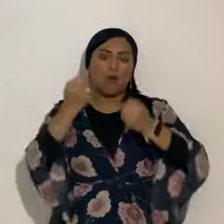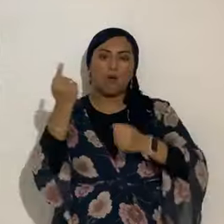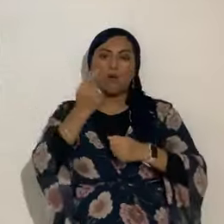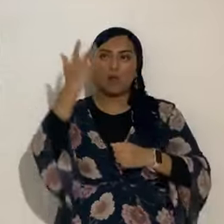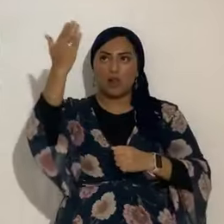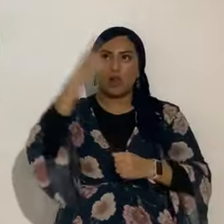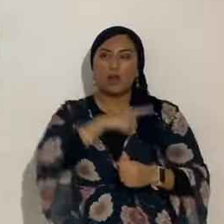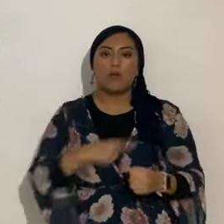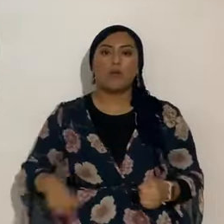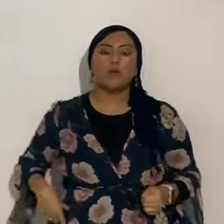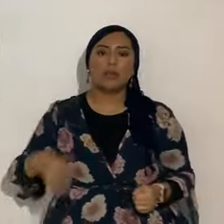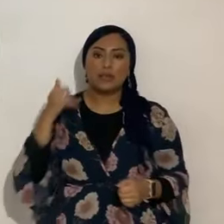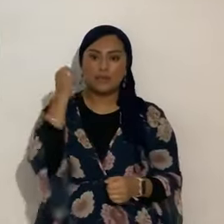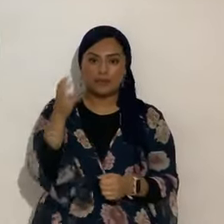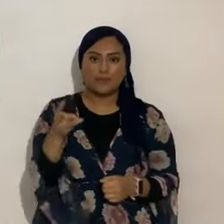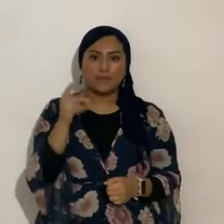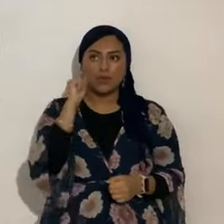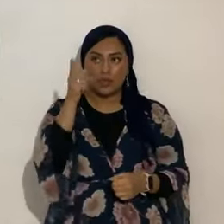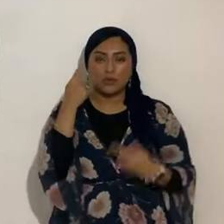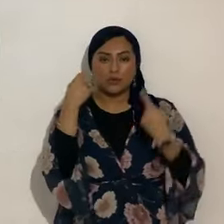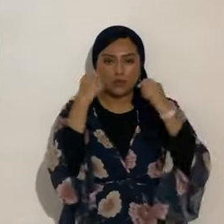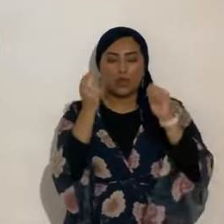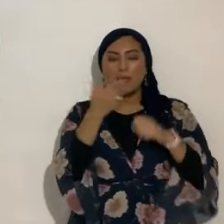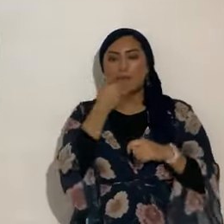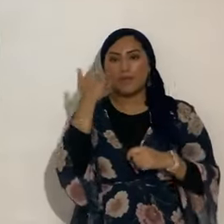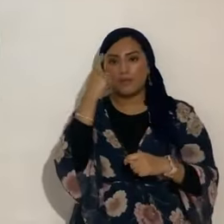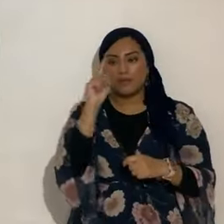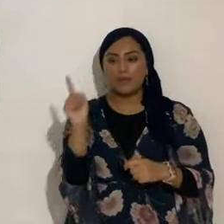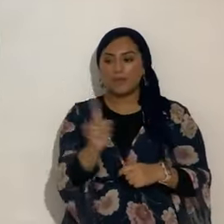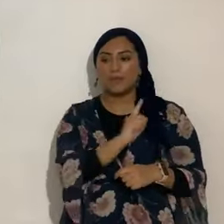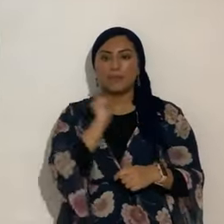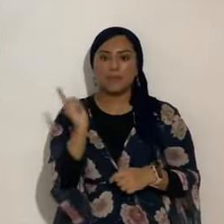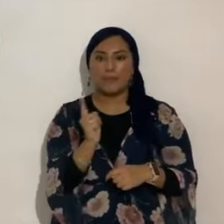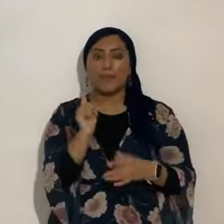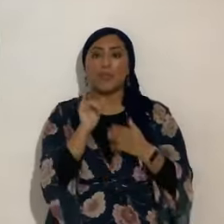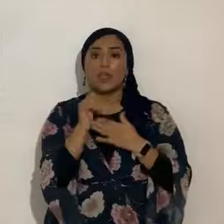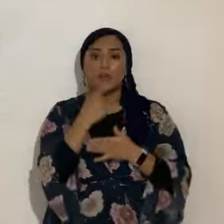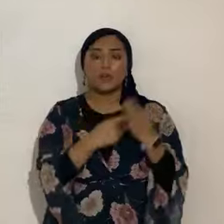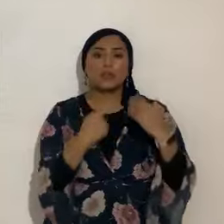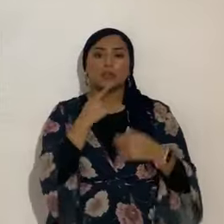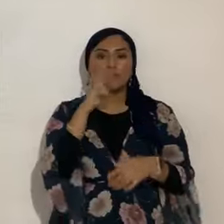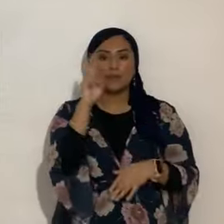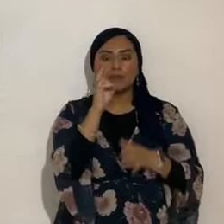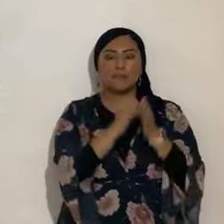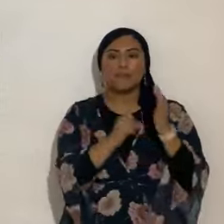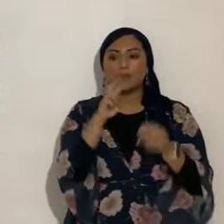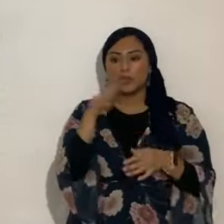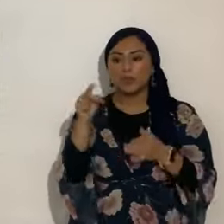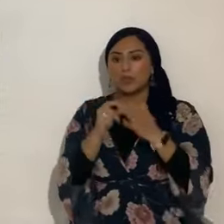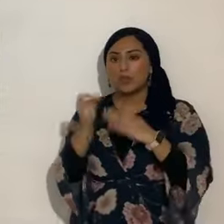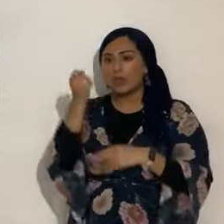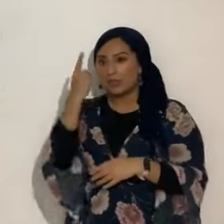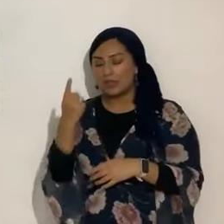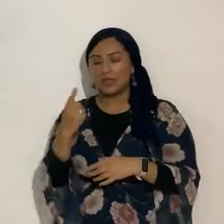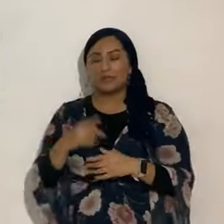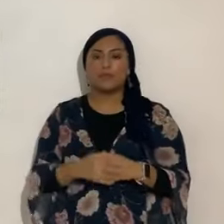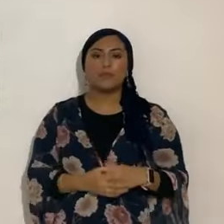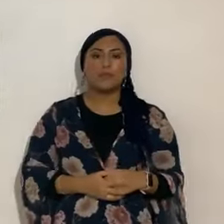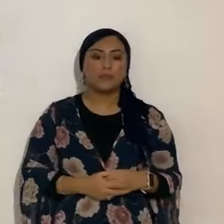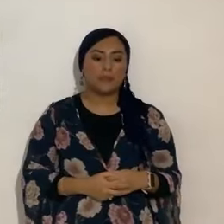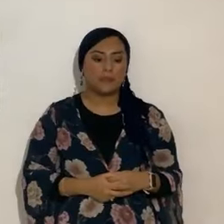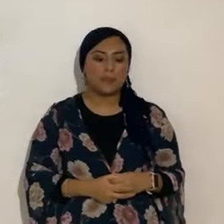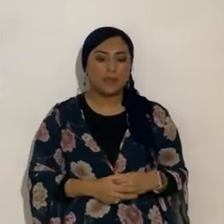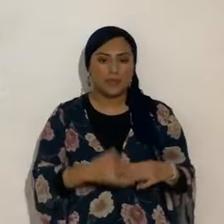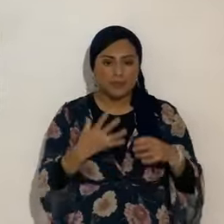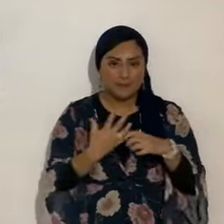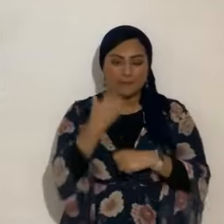Adón, Yahshua Mashiach. Y Él va a procurar lo mejor para nosotros. Eso es lo que dice en Apocalipsis 22:11. El que sea santo, santifíquese más.